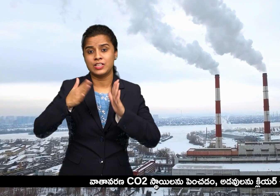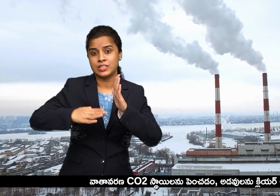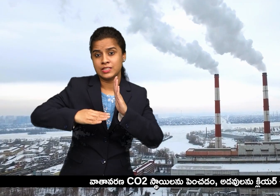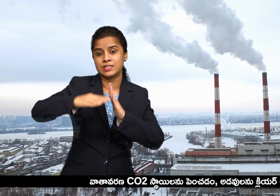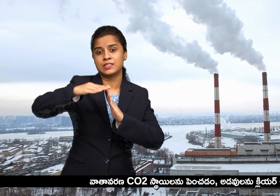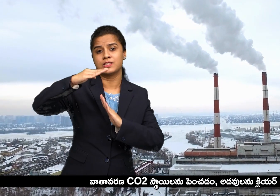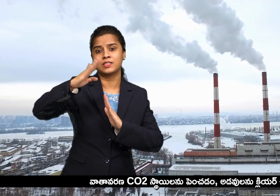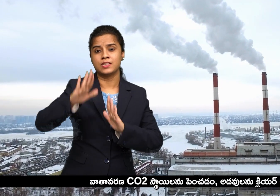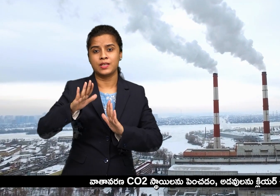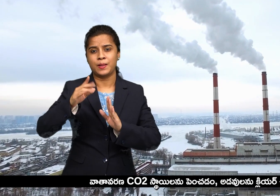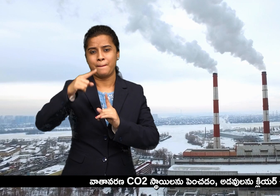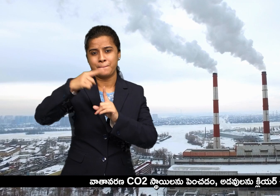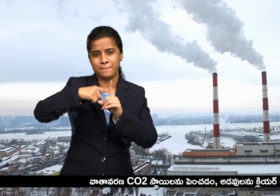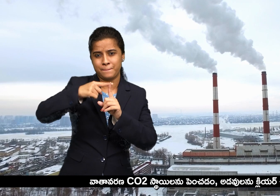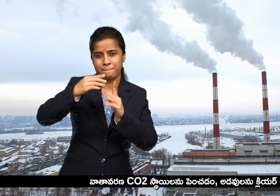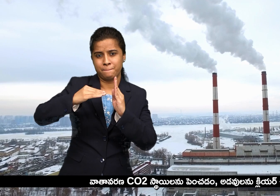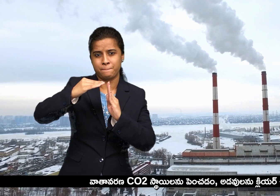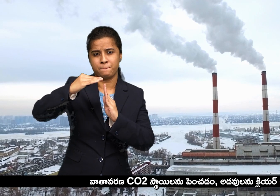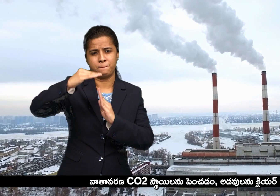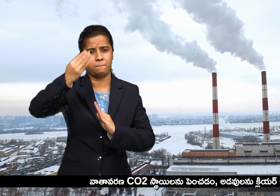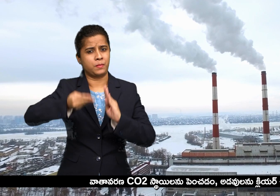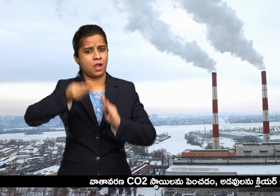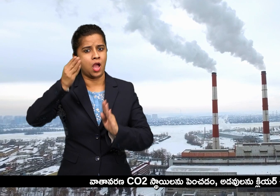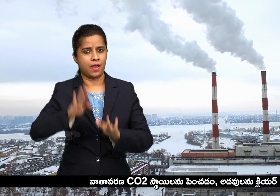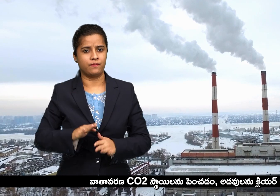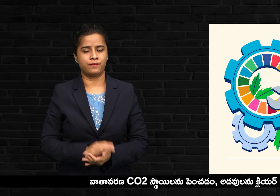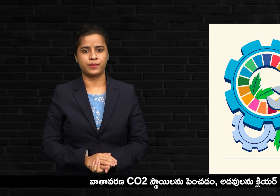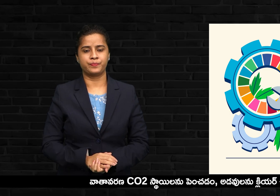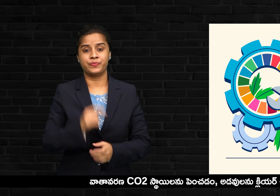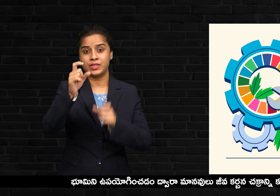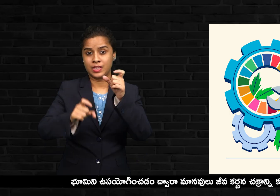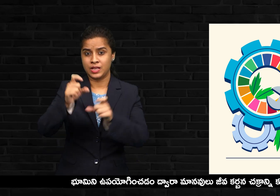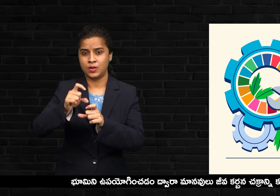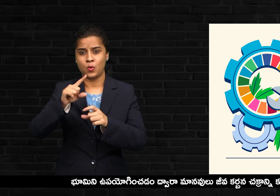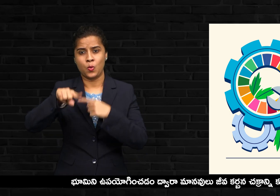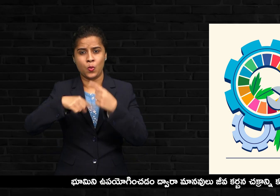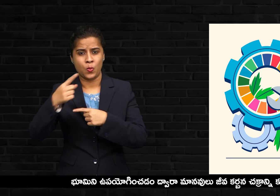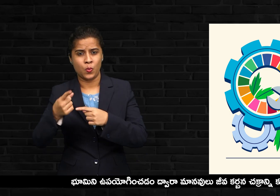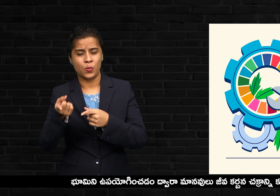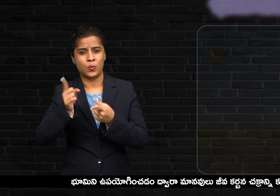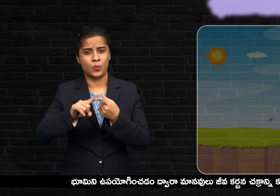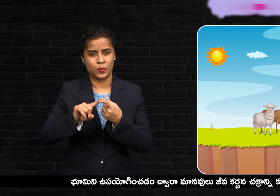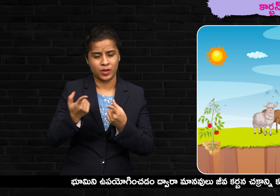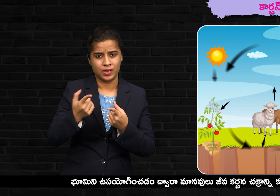వాతావరణ CO2 స్థాయిలను పెంచడం, అడవులను క్లియర్ చేయడం, భూమిని ఉపయోగించడం ద్వారా